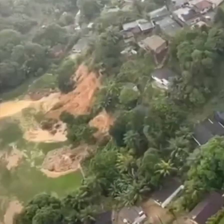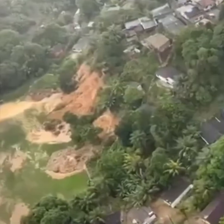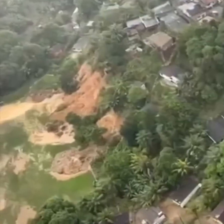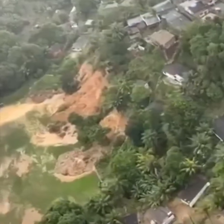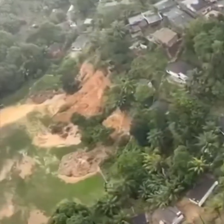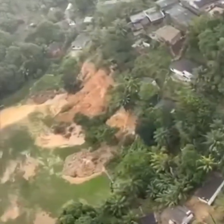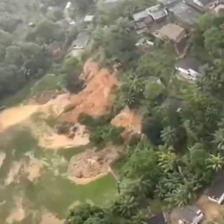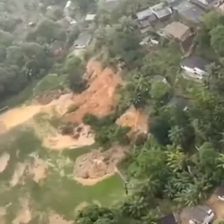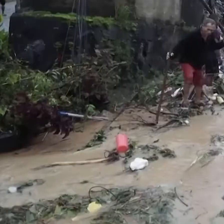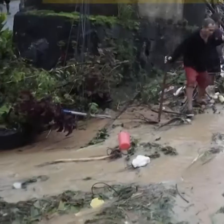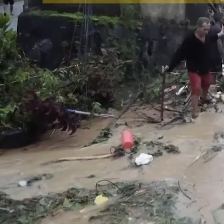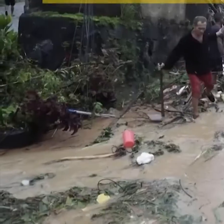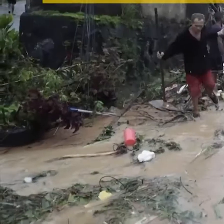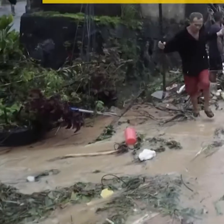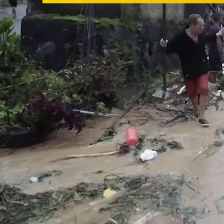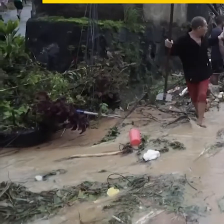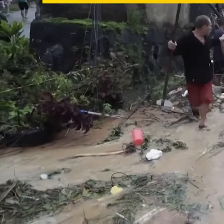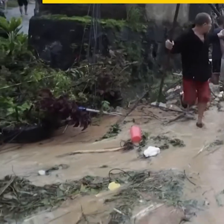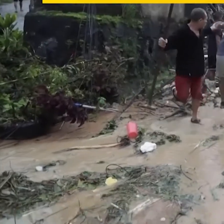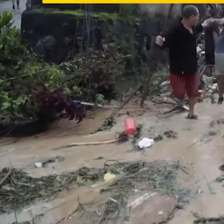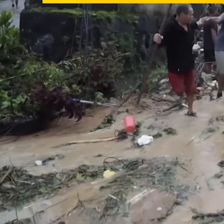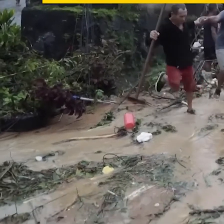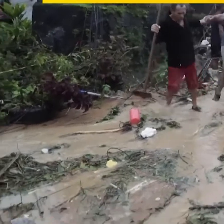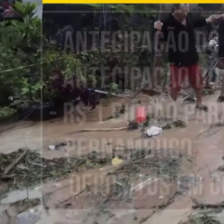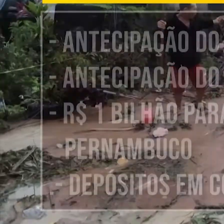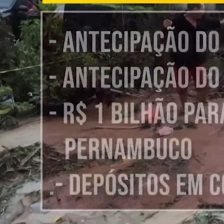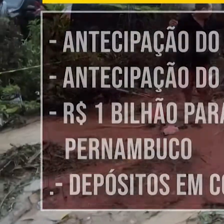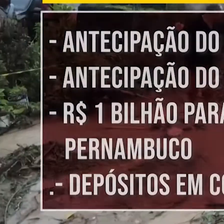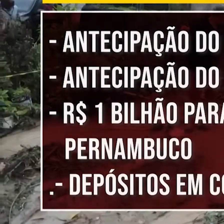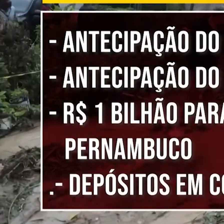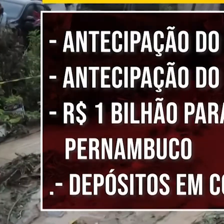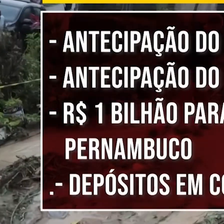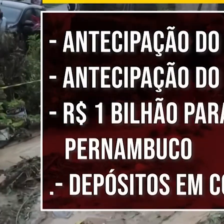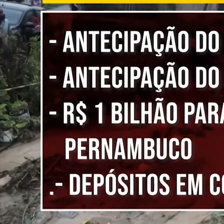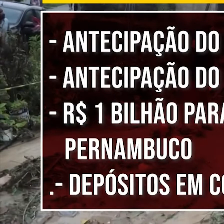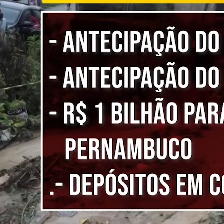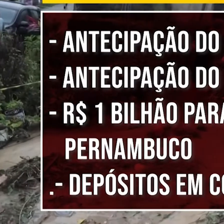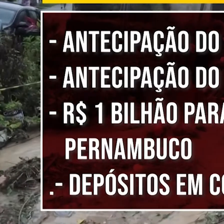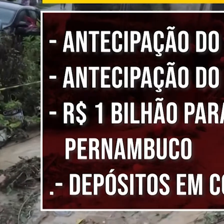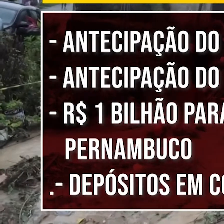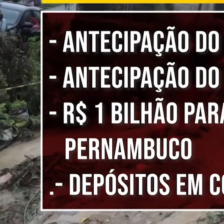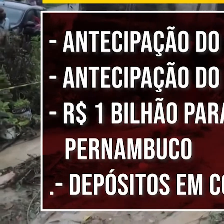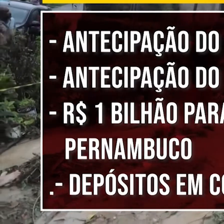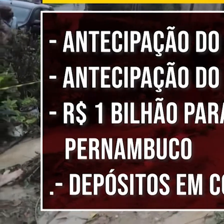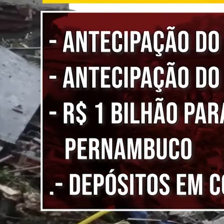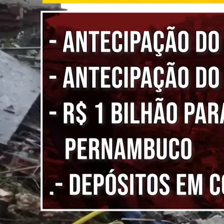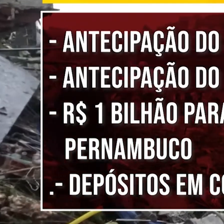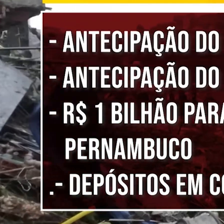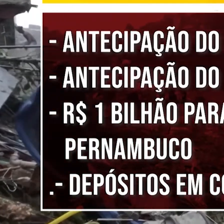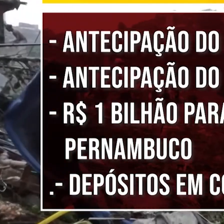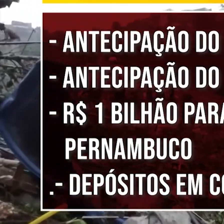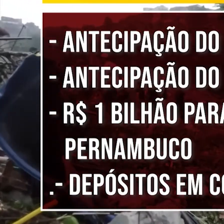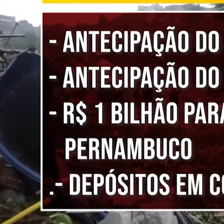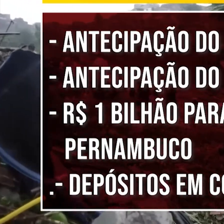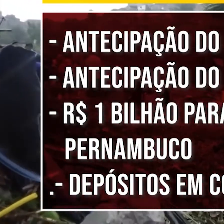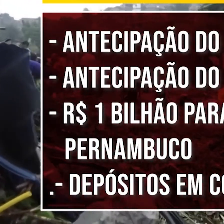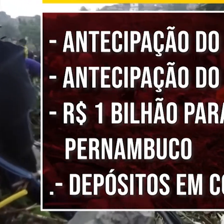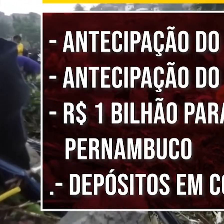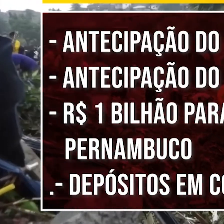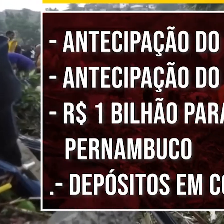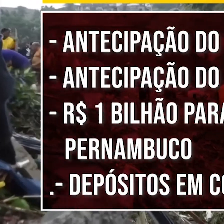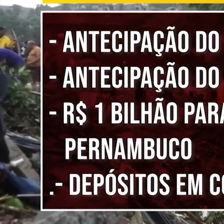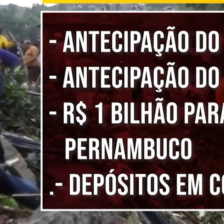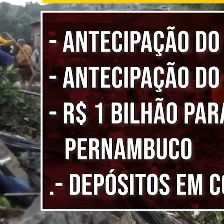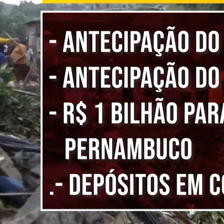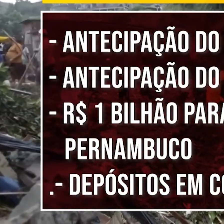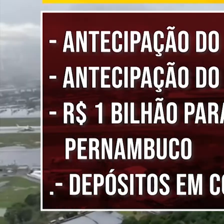e do auxílio Brasil o Ministério do Desenvolvimento Regional Vai disponibilizar um bilhão de reais para a construção dos